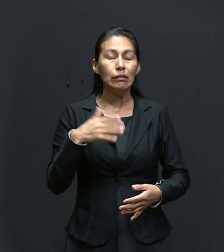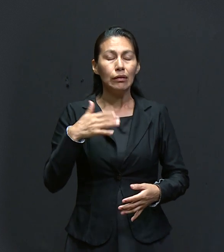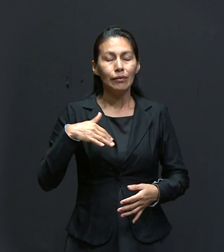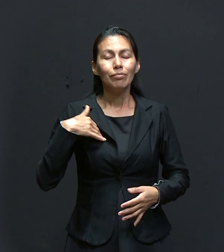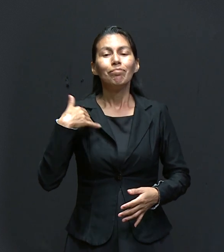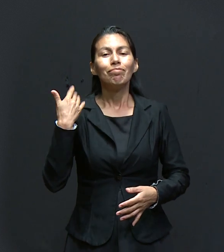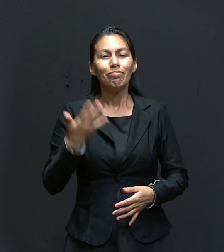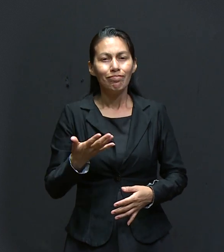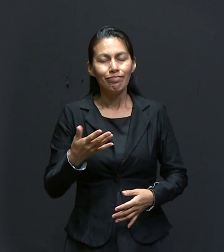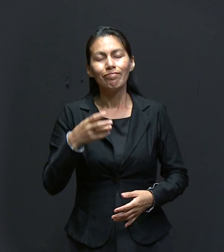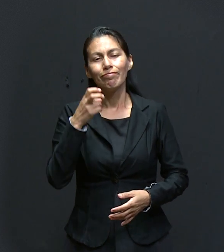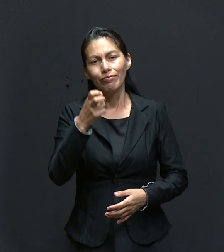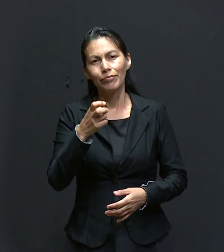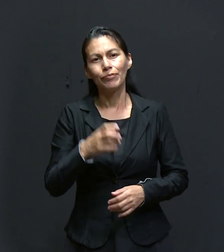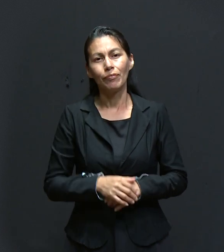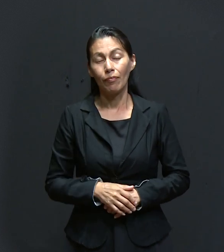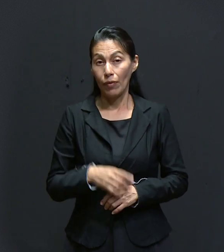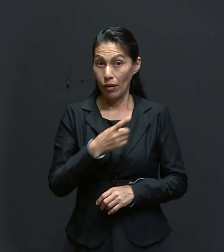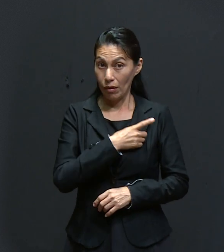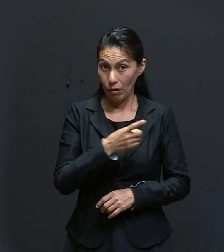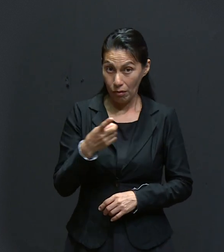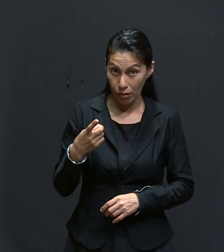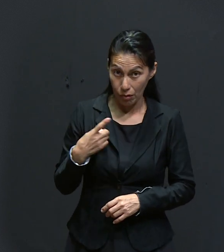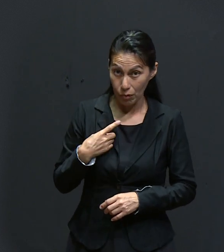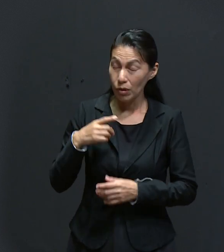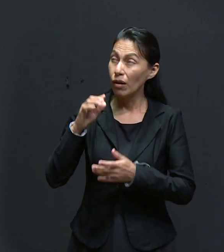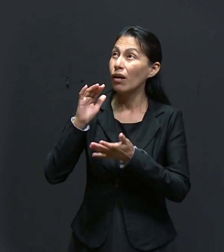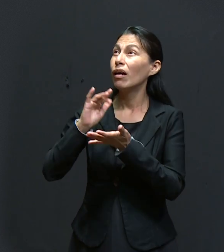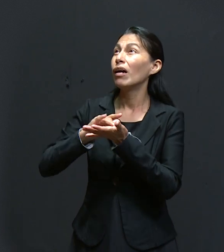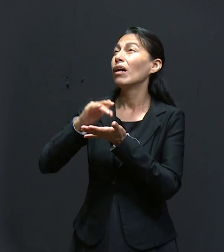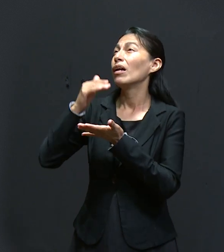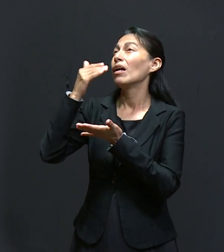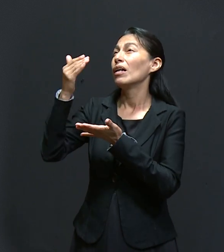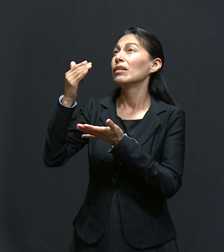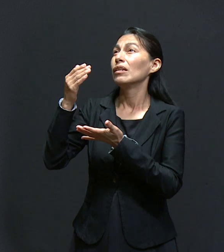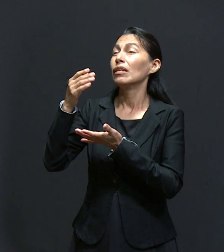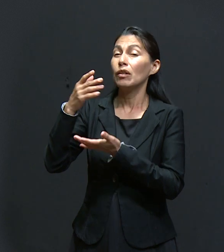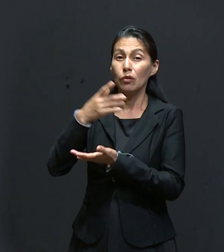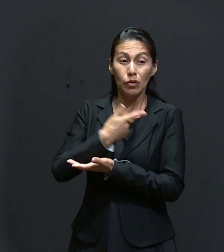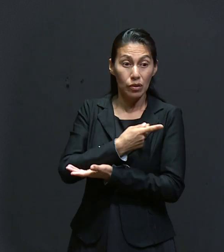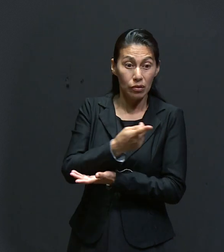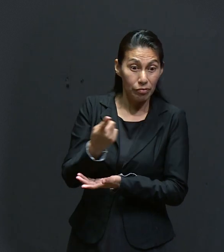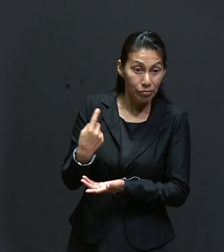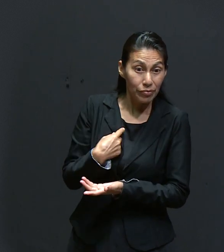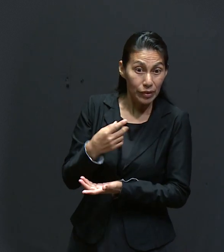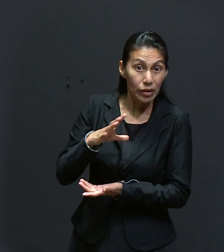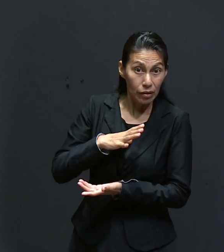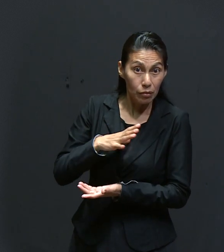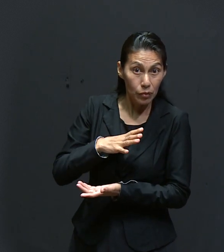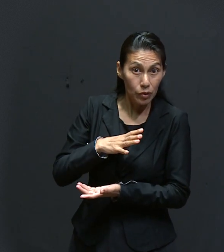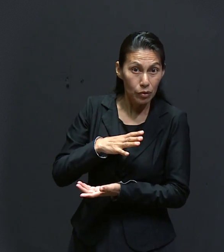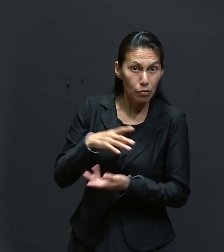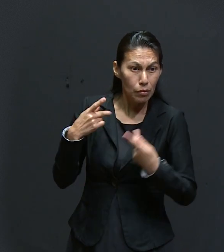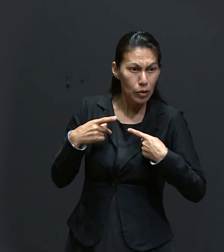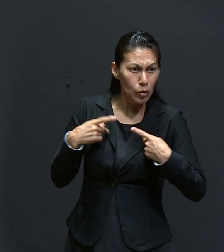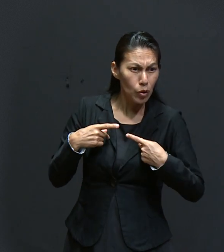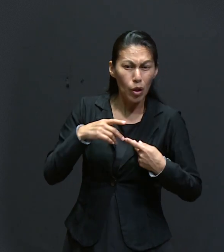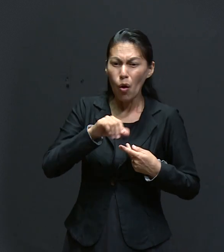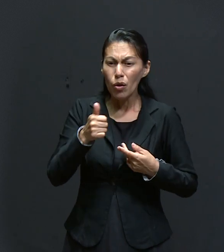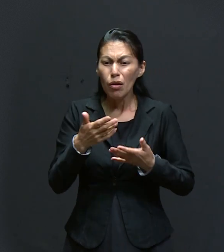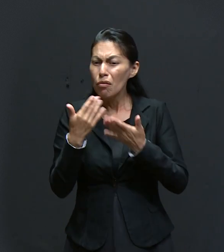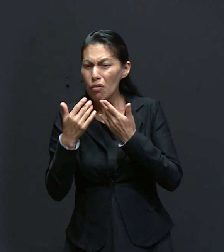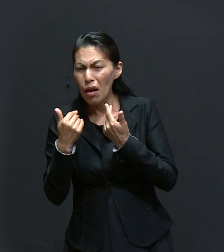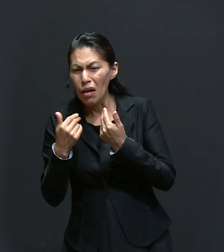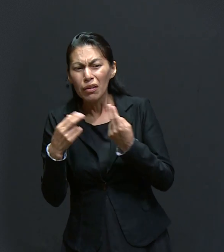es una invitación a ser agradecidos y compartir todo lo que tenemos para poder ayudar a los más necesitados